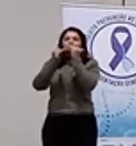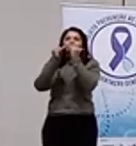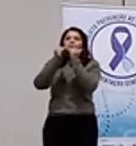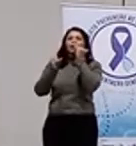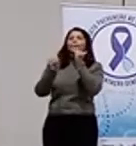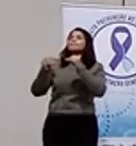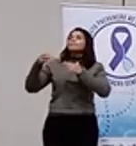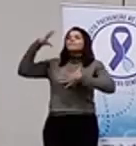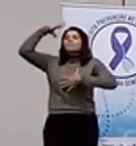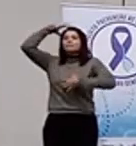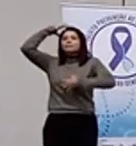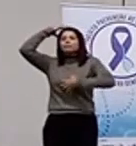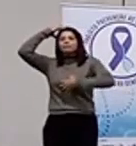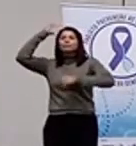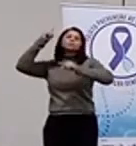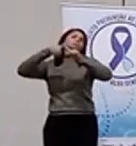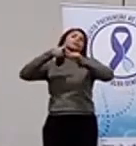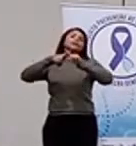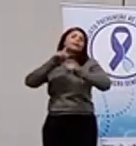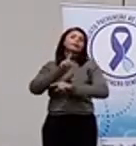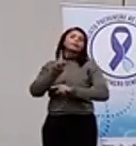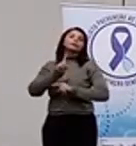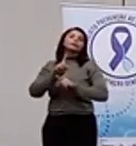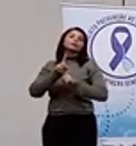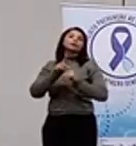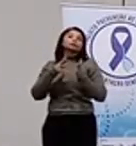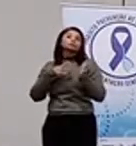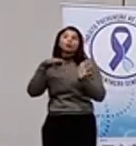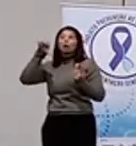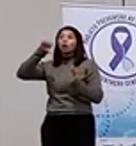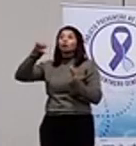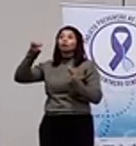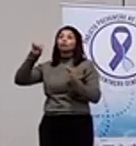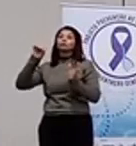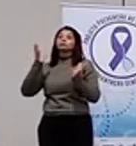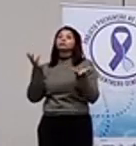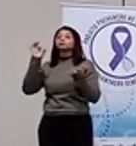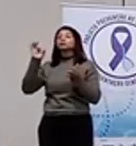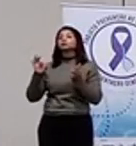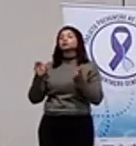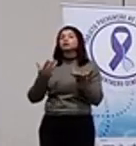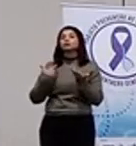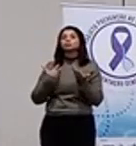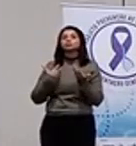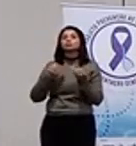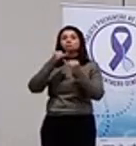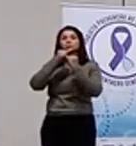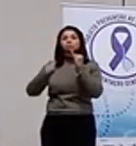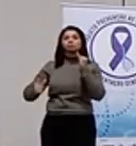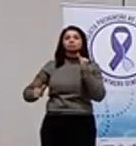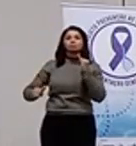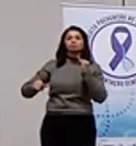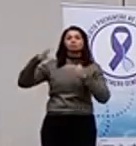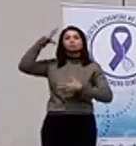temos 99% de similaridade genética com o chimpanzé. Olha, para falar a verdade, faria sentido isso.